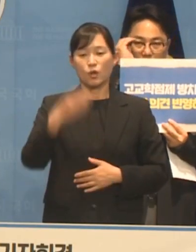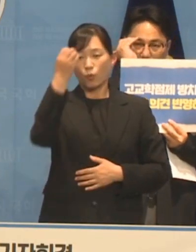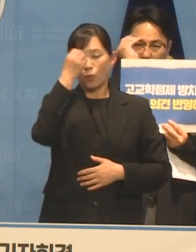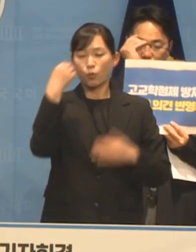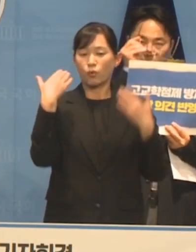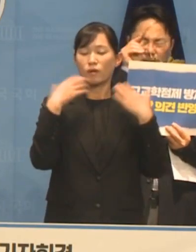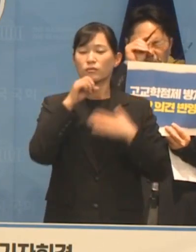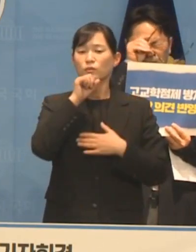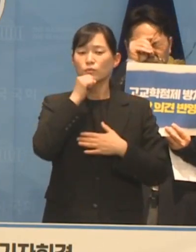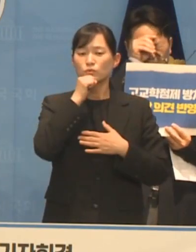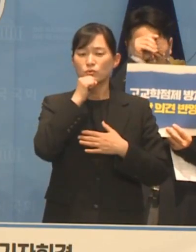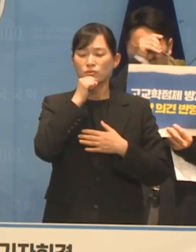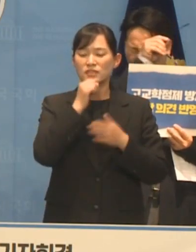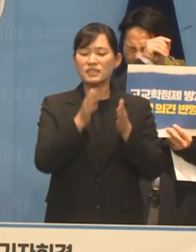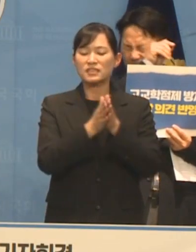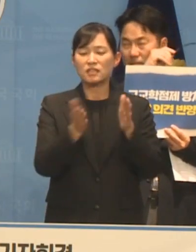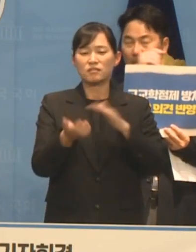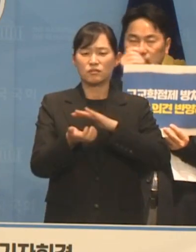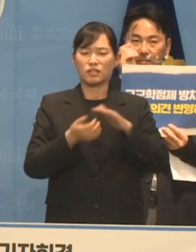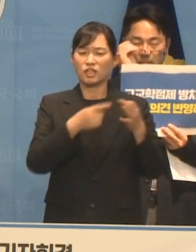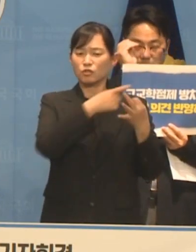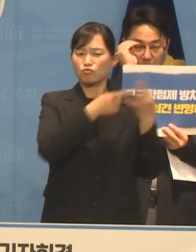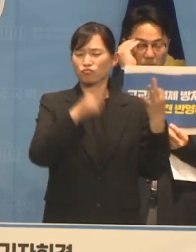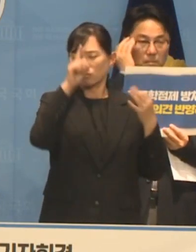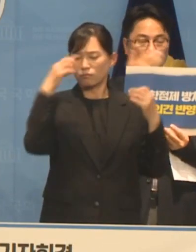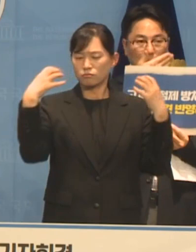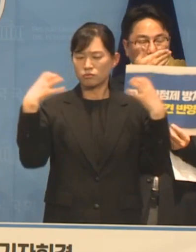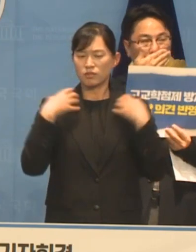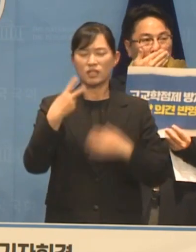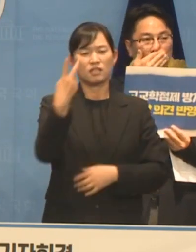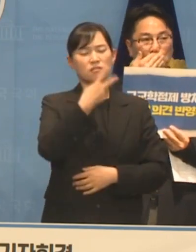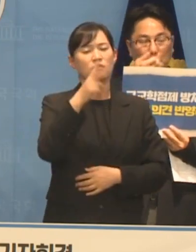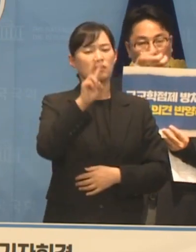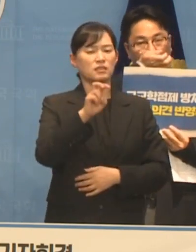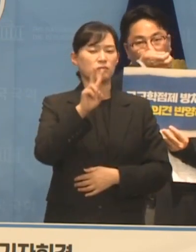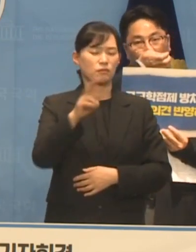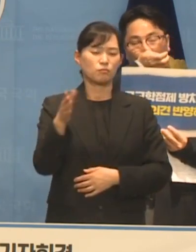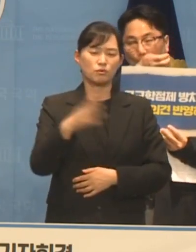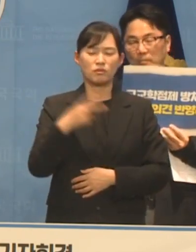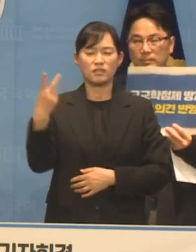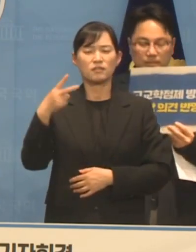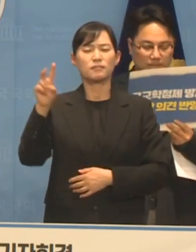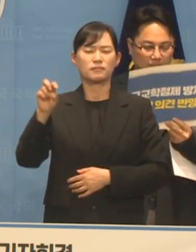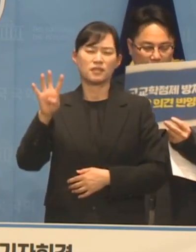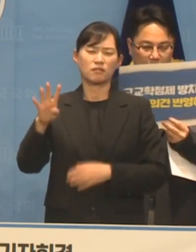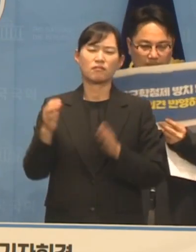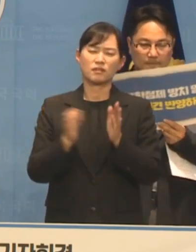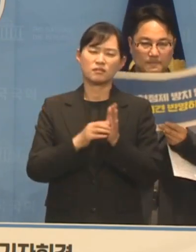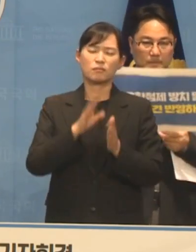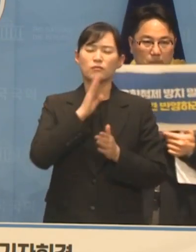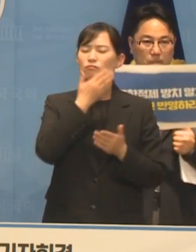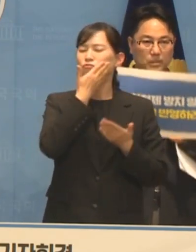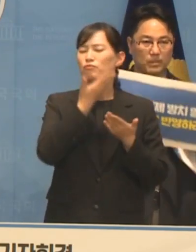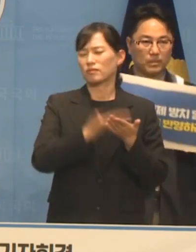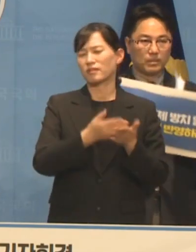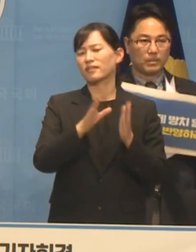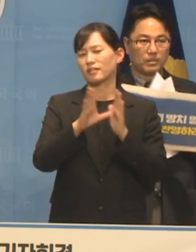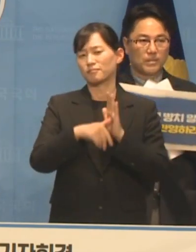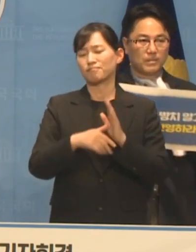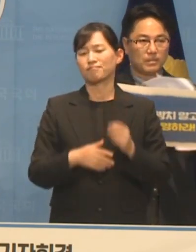고교학점제 본격 시행 전 시기인 윤석열 정부의 2022년부터 2024년까지는 매우 중요한